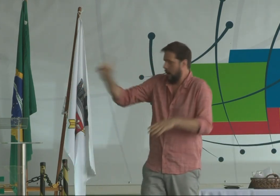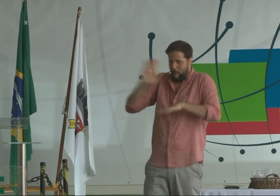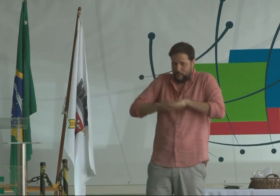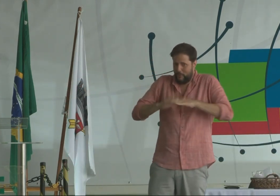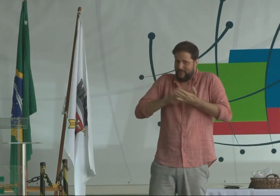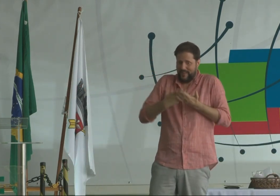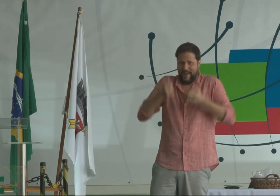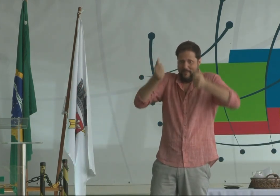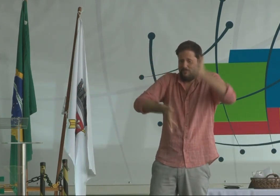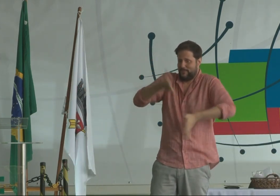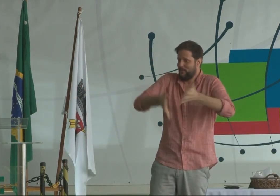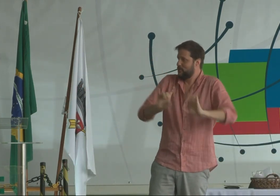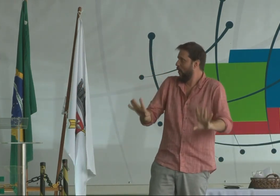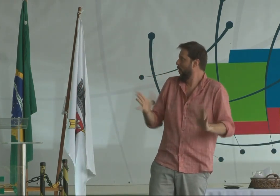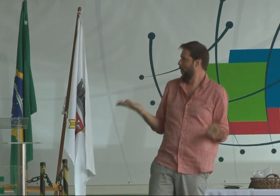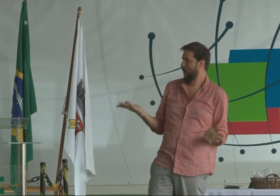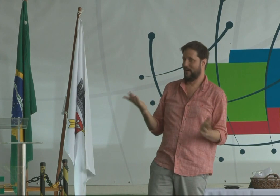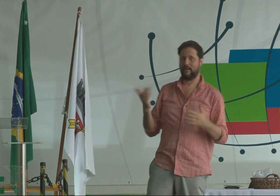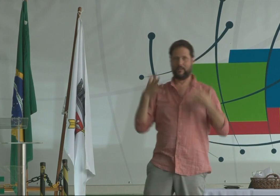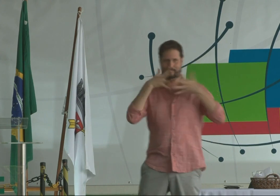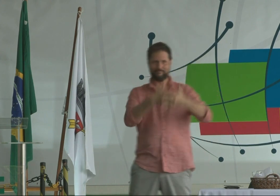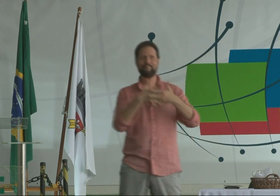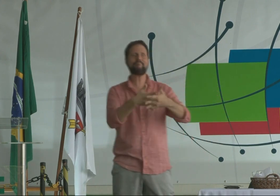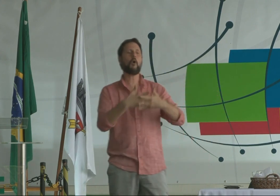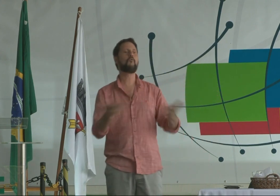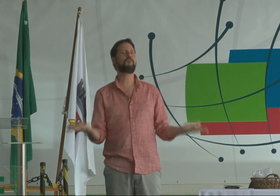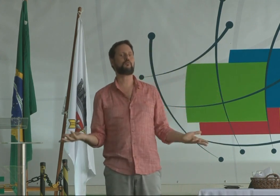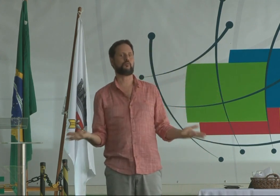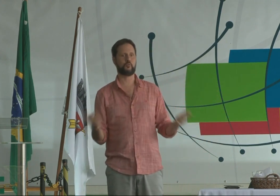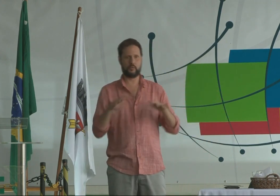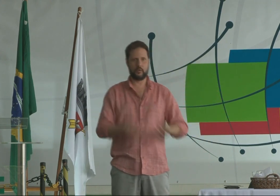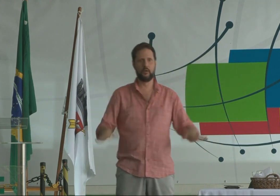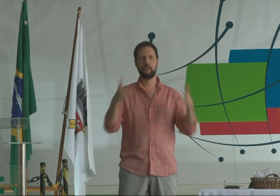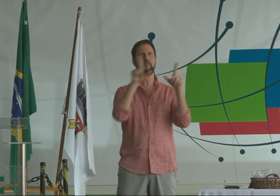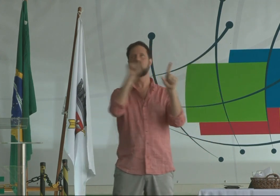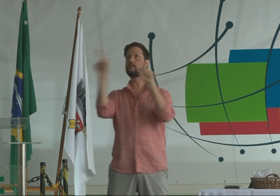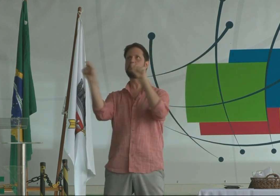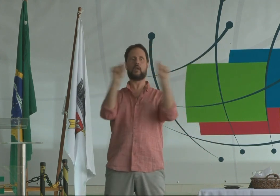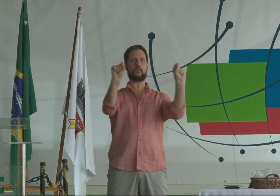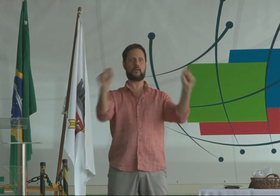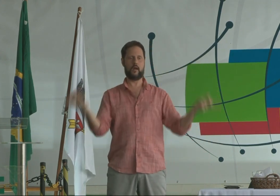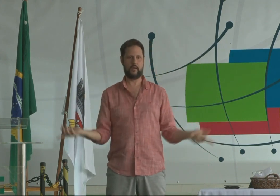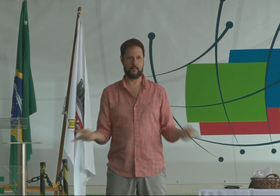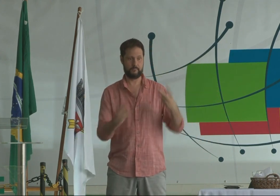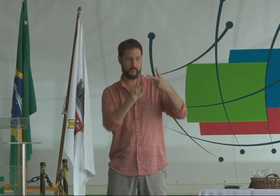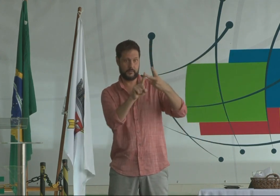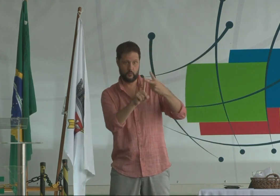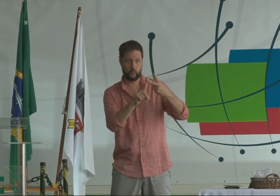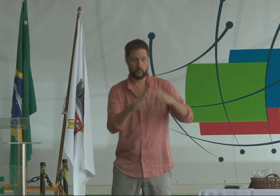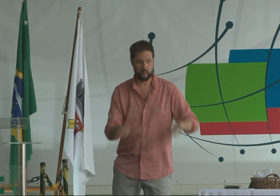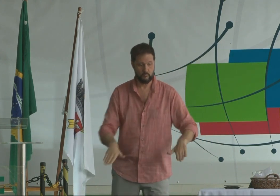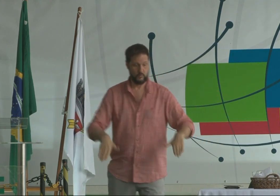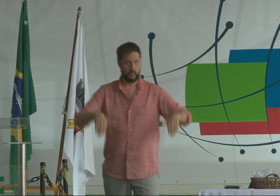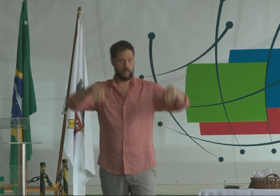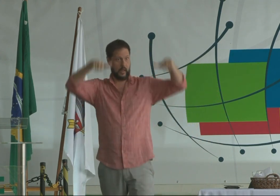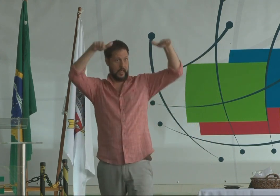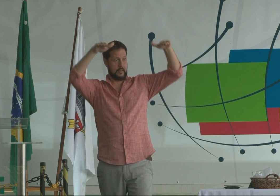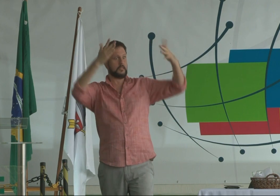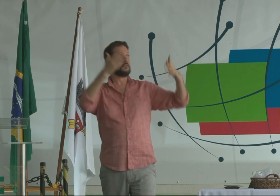aproveita para tudo. E o intérprete fala, não, não, eu só traduzo intérprete porque não existe esse conflito. E aí o aluno fica dependido desse conflito. E aí